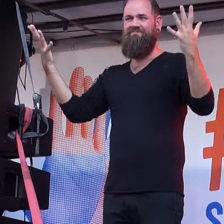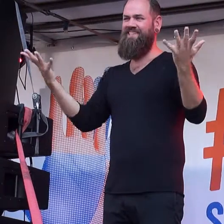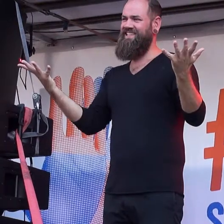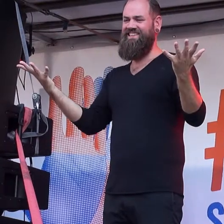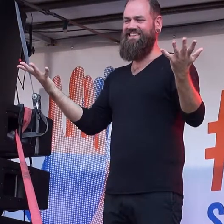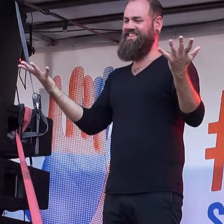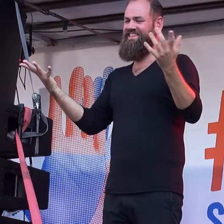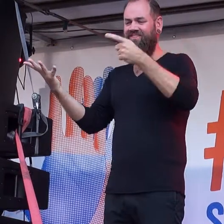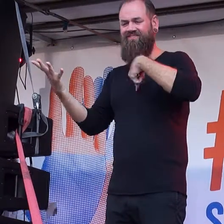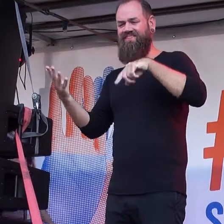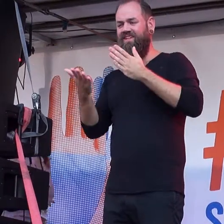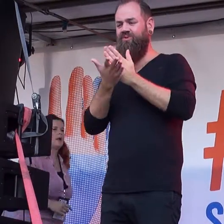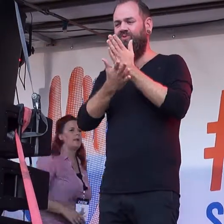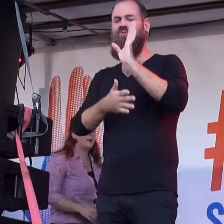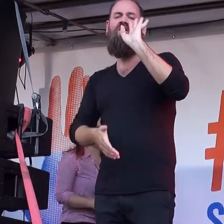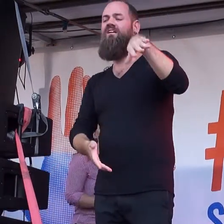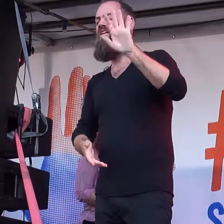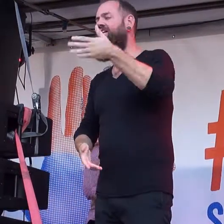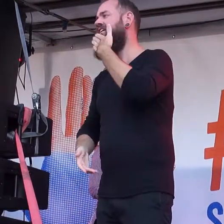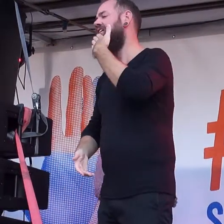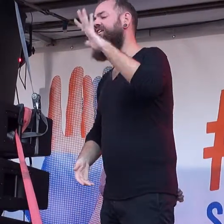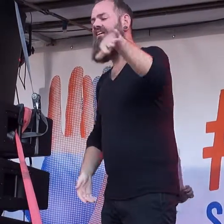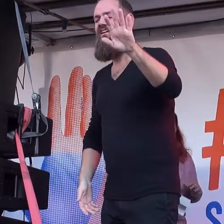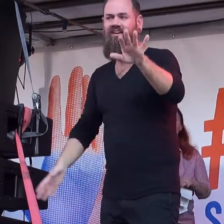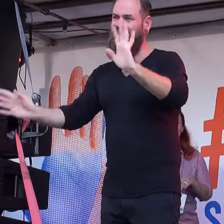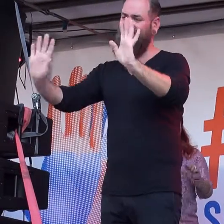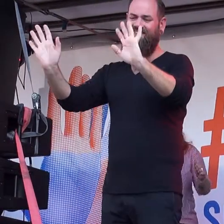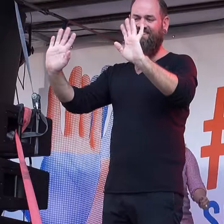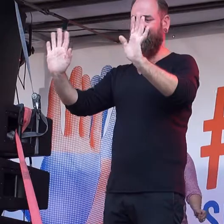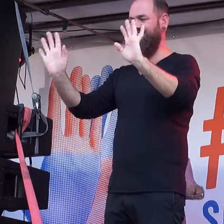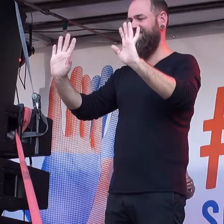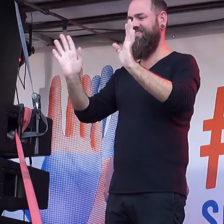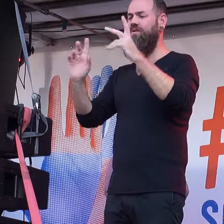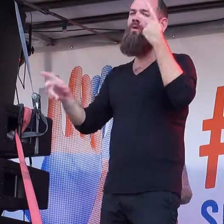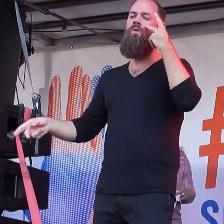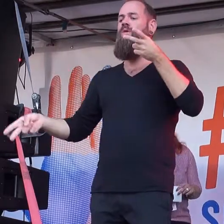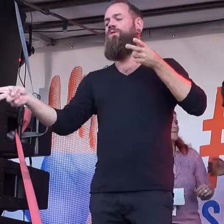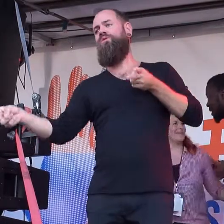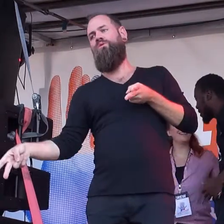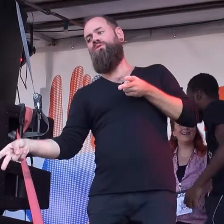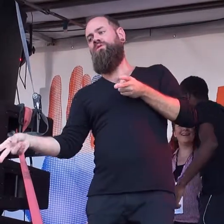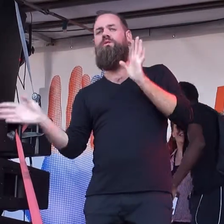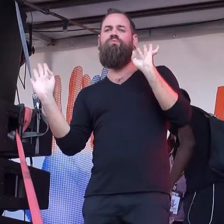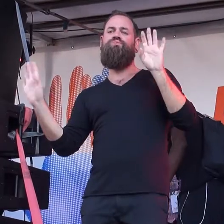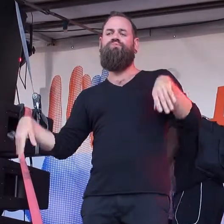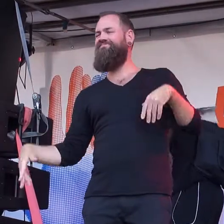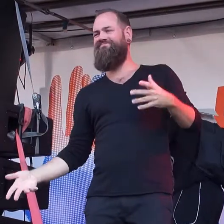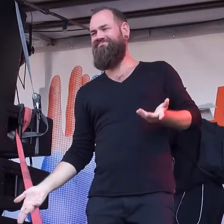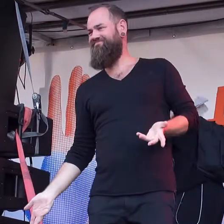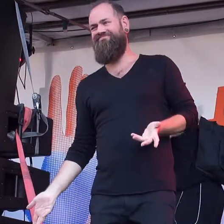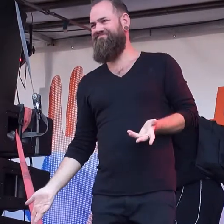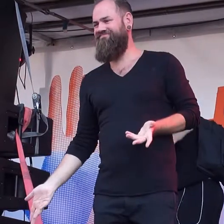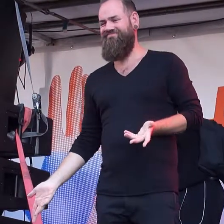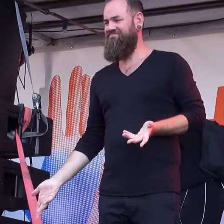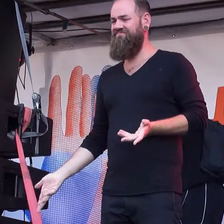verharmlost wir haben uns meines erachtens viel zu lange zurück gelegt und zugeschaut wie die rechten und der rechtsruck immer